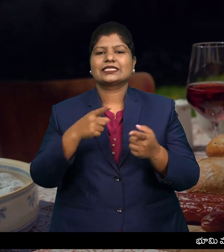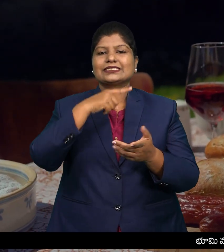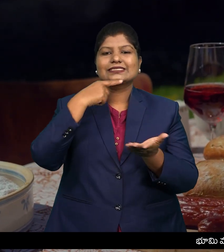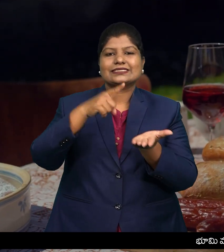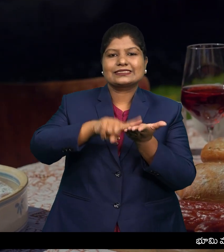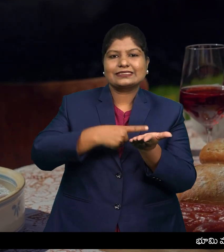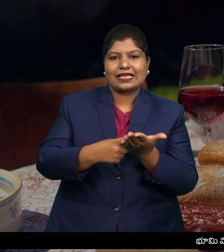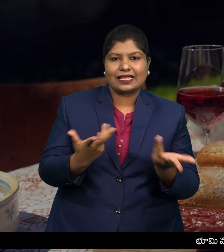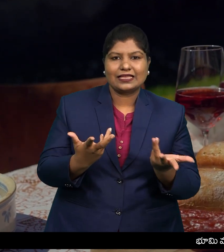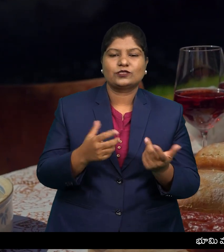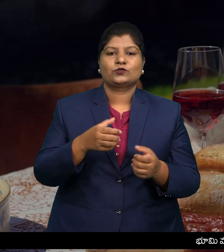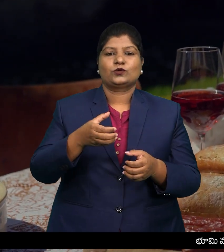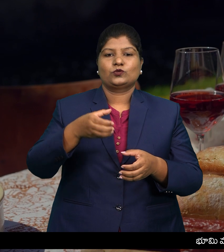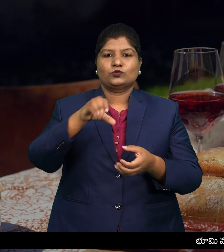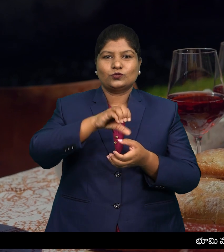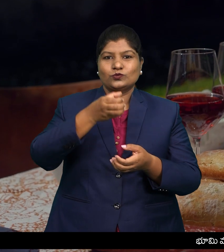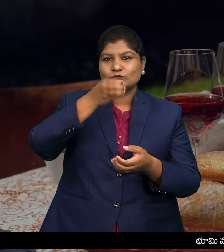భూమి మరియు వ్యవసాయం.